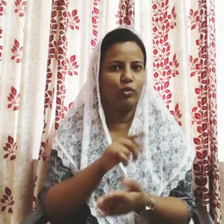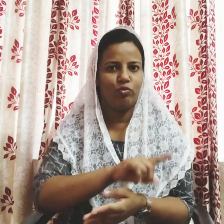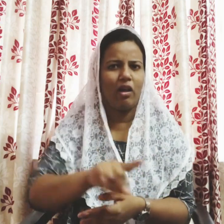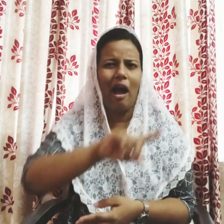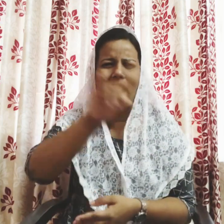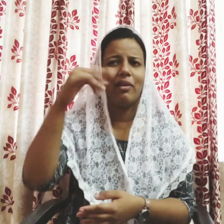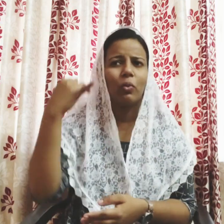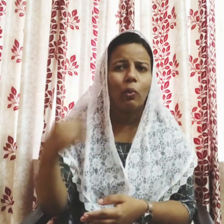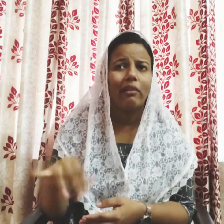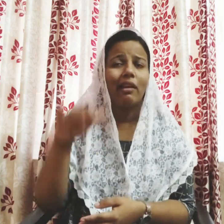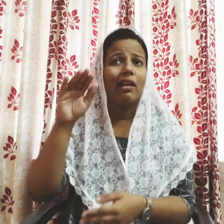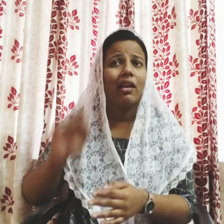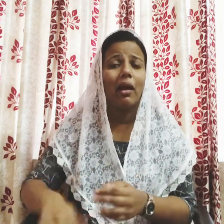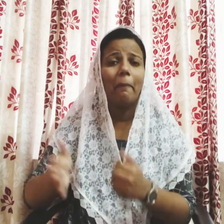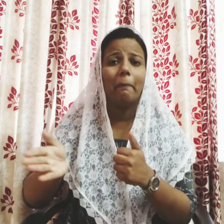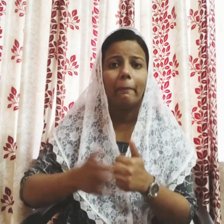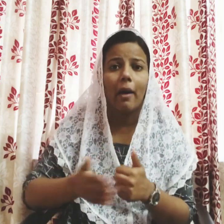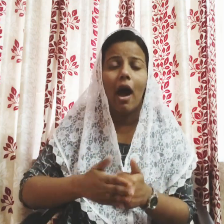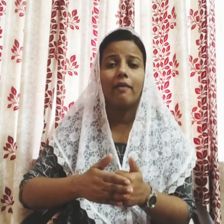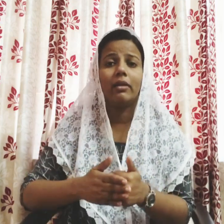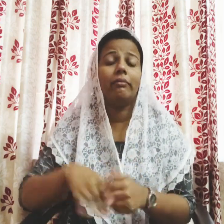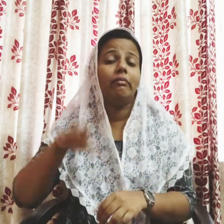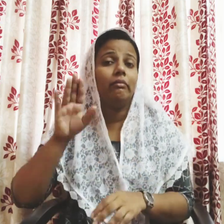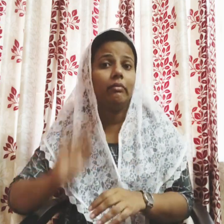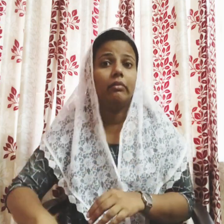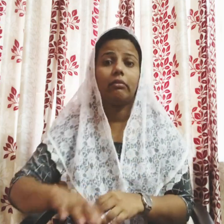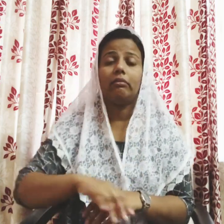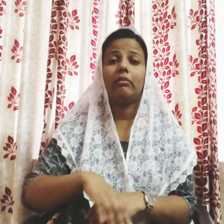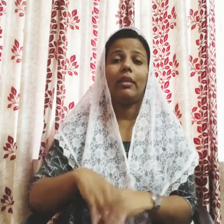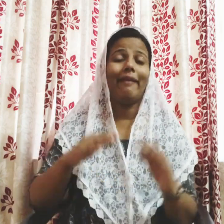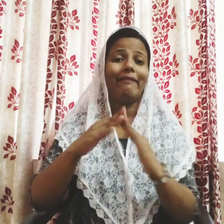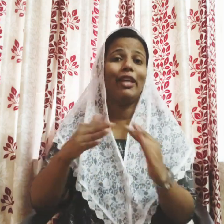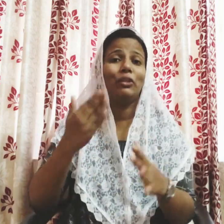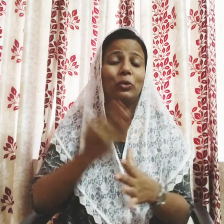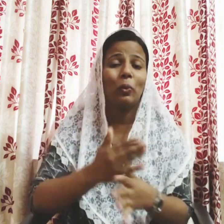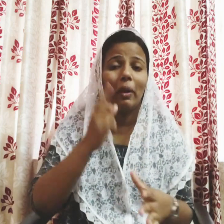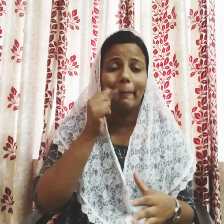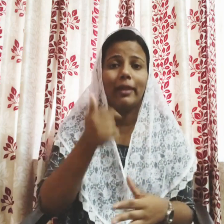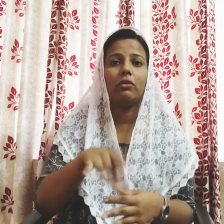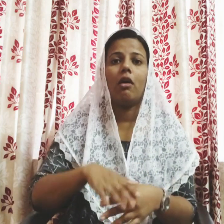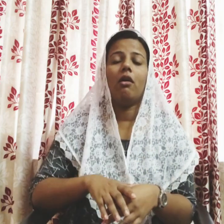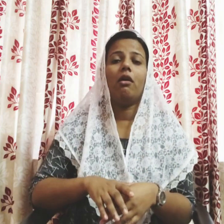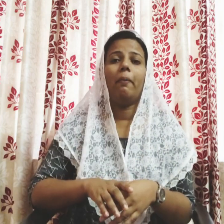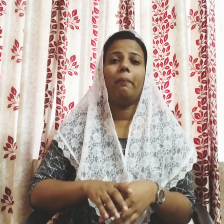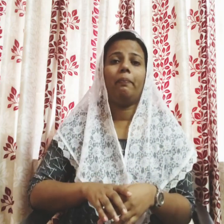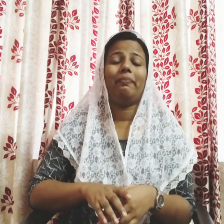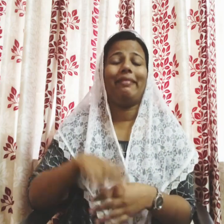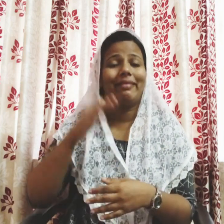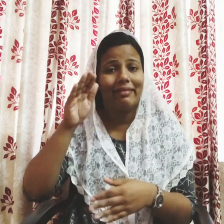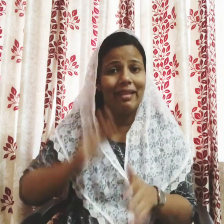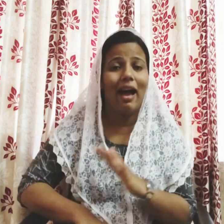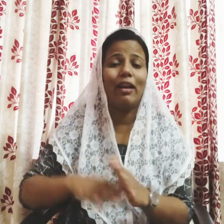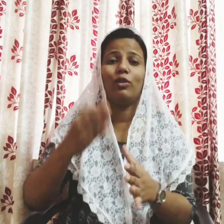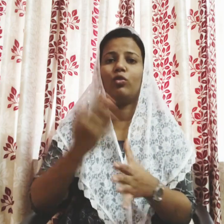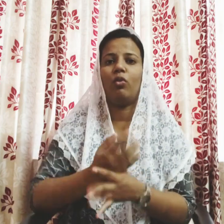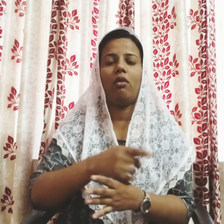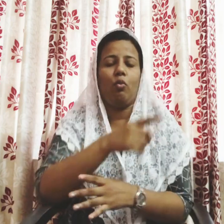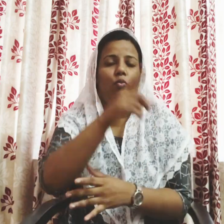അവന് കഴിവില്ലാത്തവനെന്നോ അവൻ ദരിദ്രനെന്നോ അവൻ അടിമയെന്നോ അവൻ വീട്ടിലെ വേലക്കാരനെന്നോ അവൻ താന്ന ജോലിക്കാരനെന്നോ എന്ന